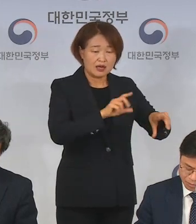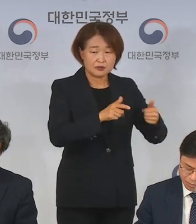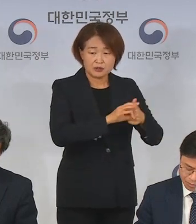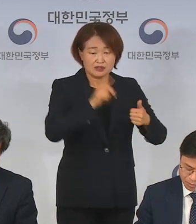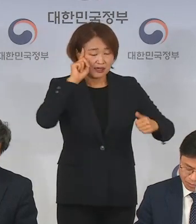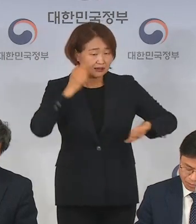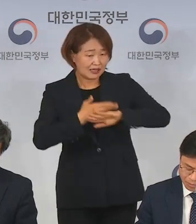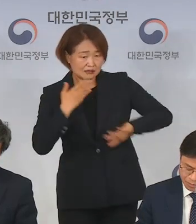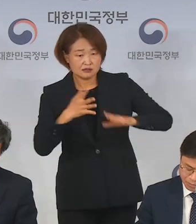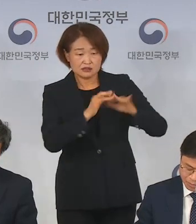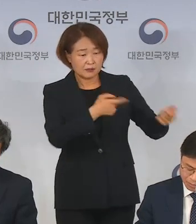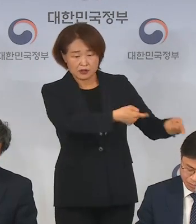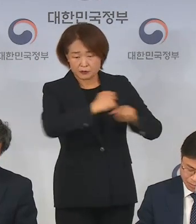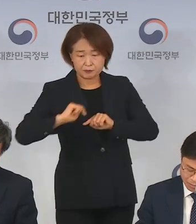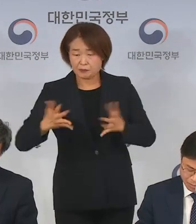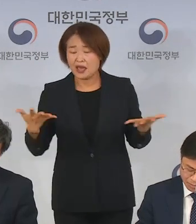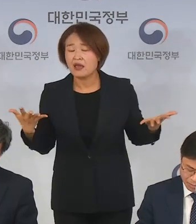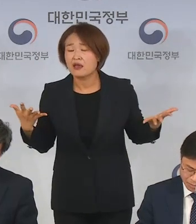하지 않았는데